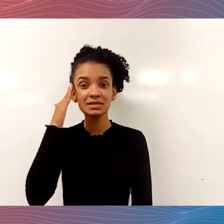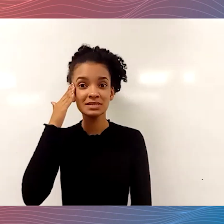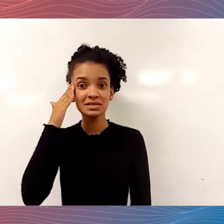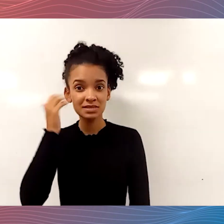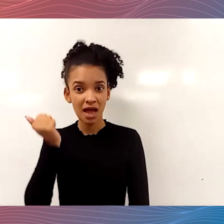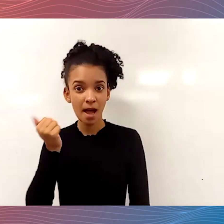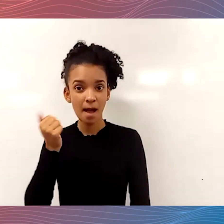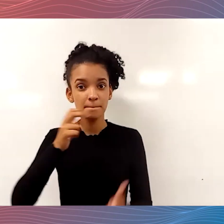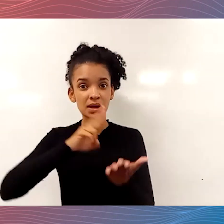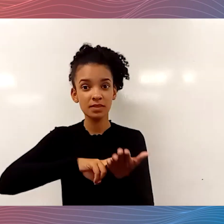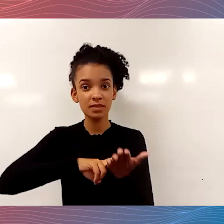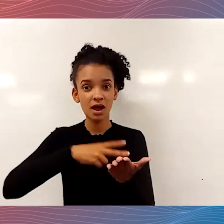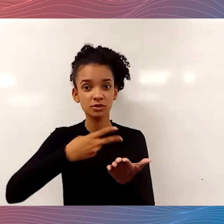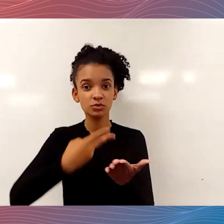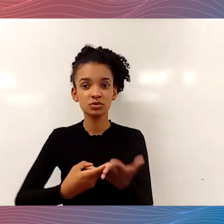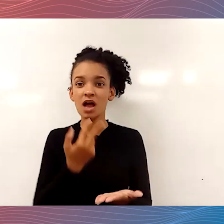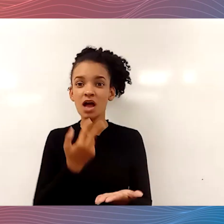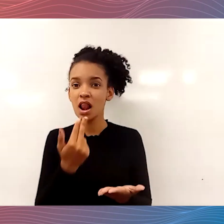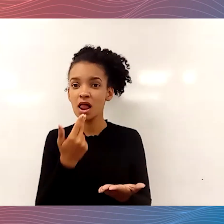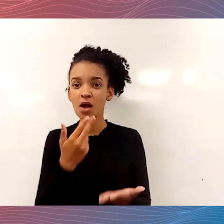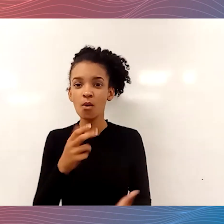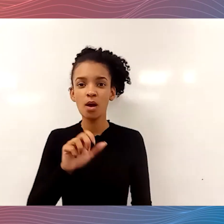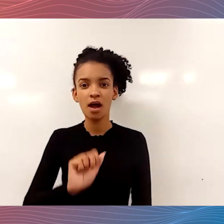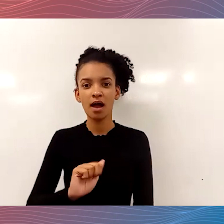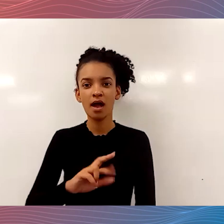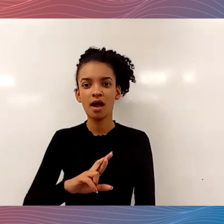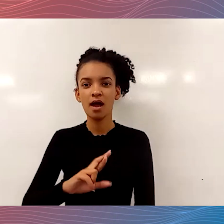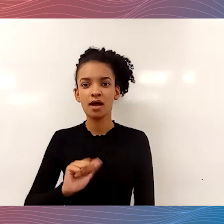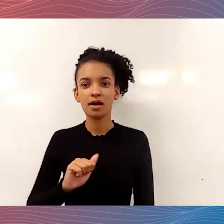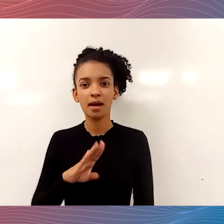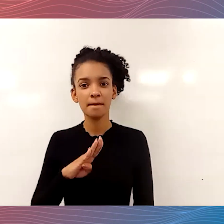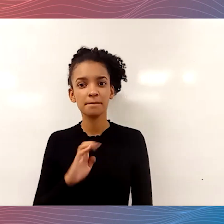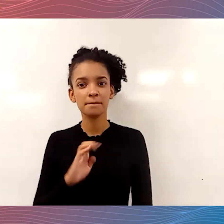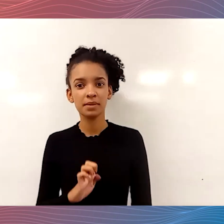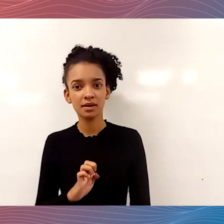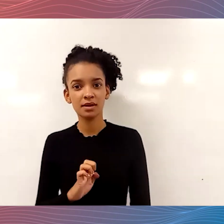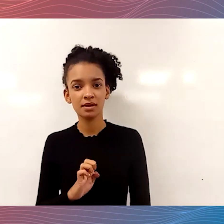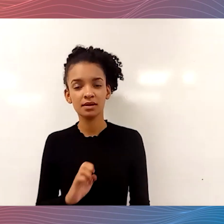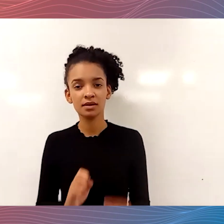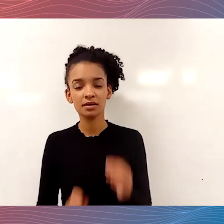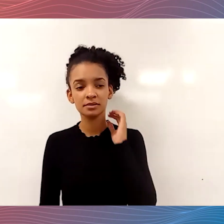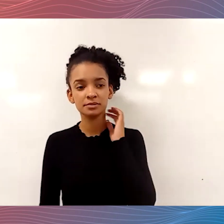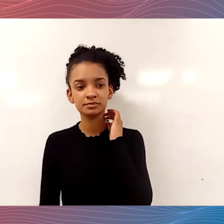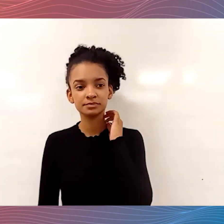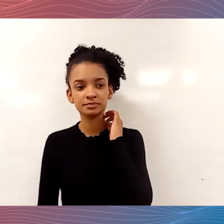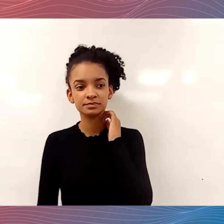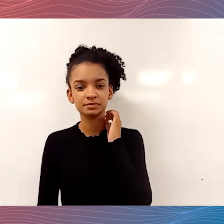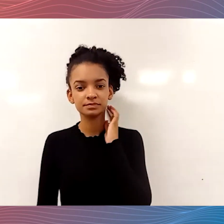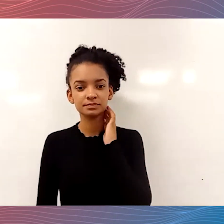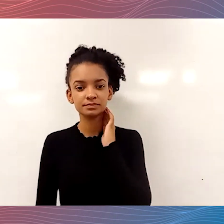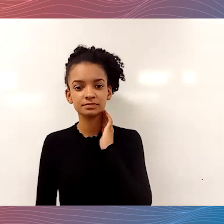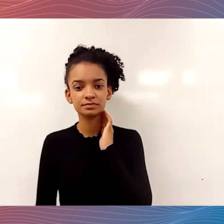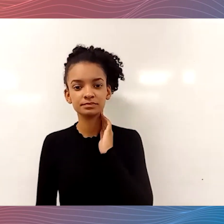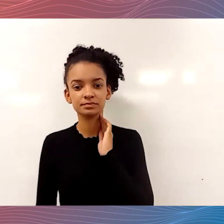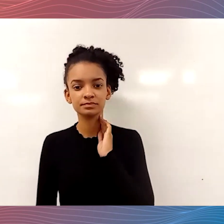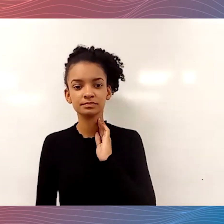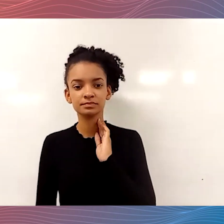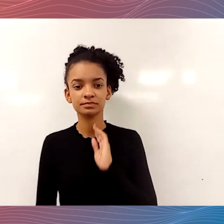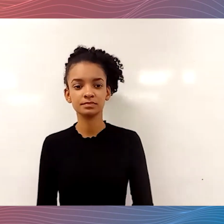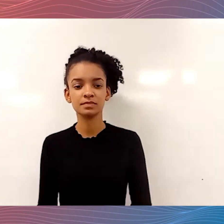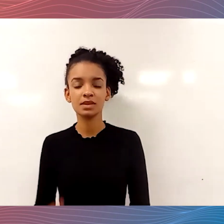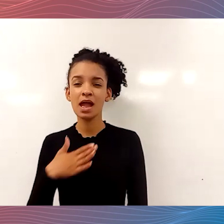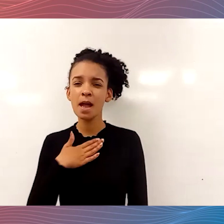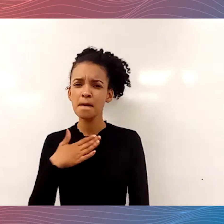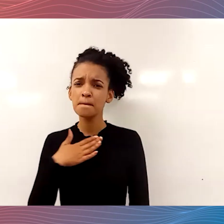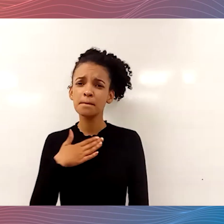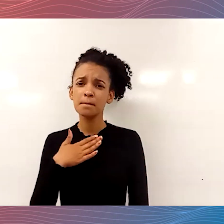Quando nós entramos na África, eu já falei para os irmãos, a minha intenção, a minha ambição é chegar até a África Central.